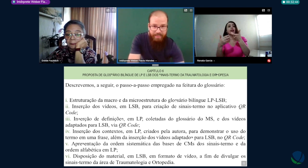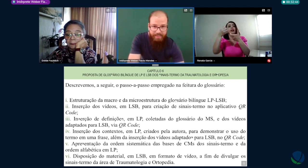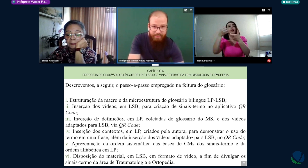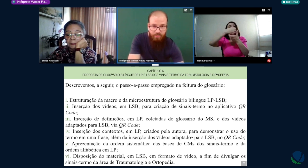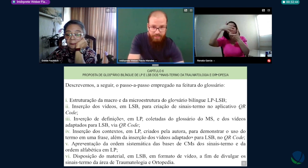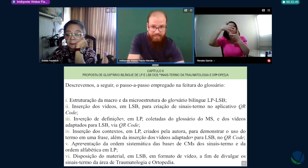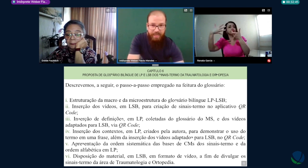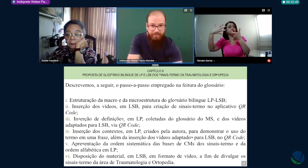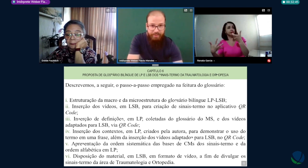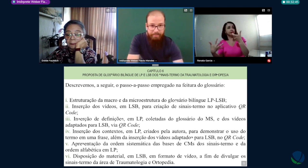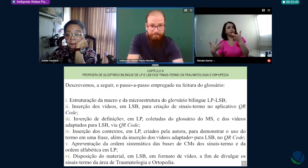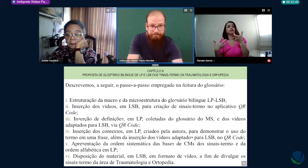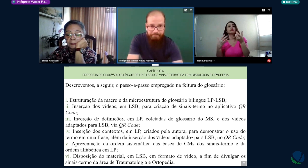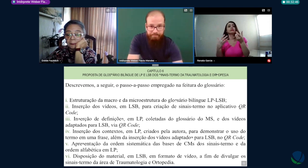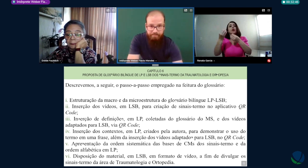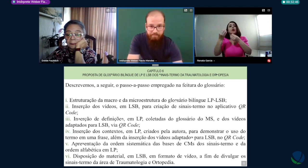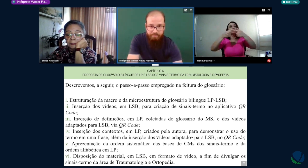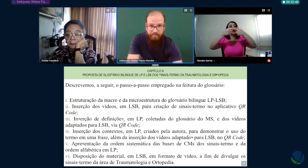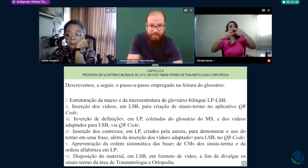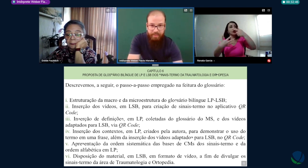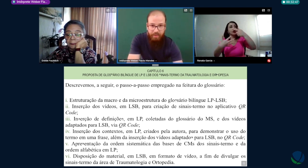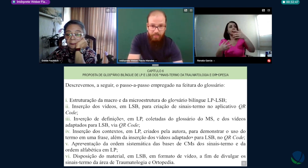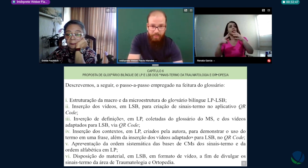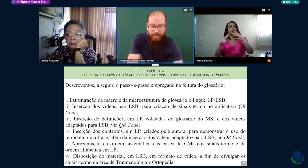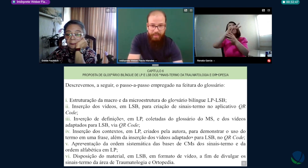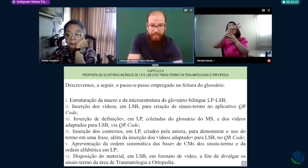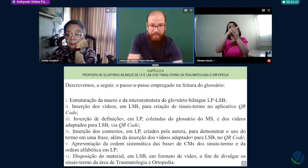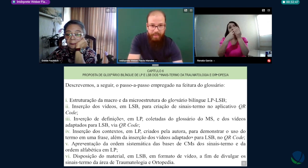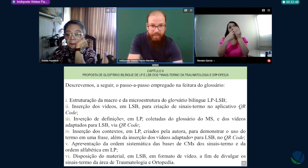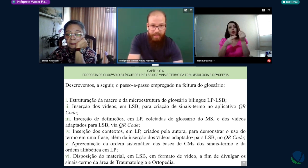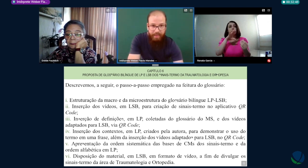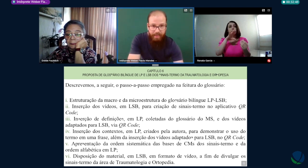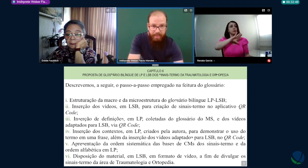como foi realizado o glossário, né? Então,